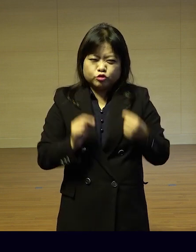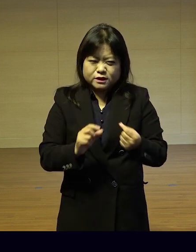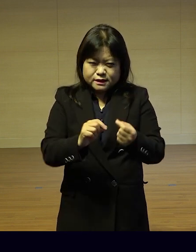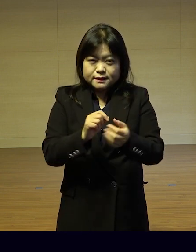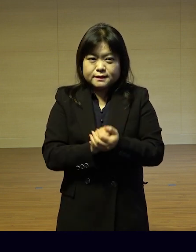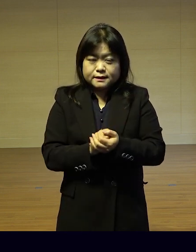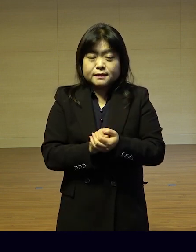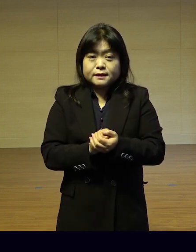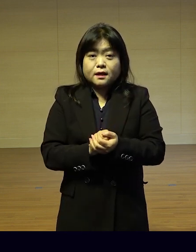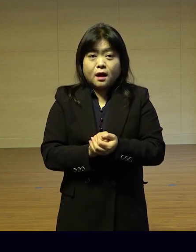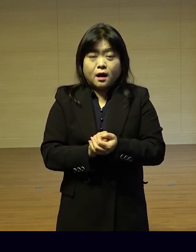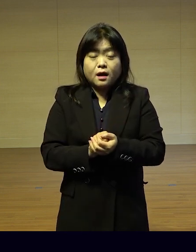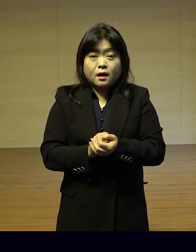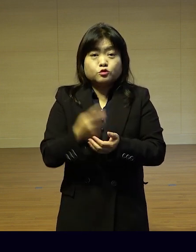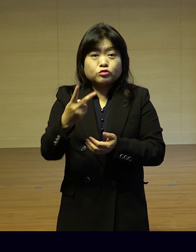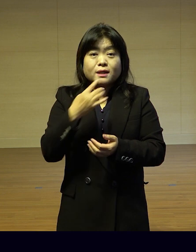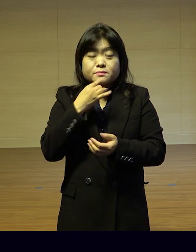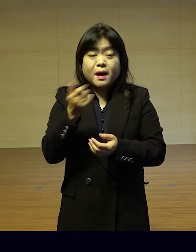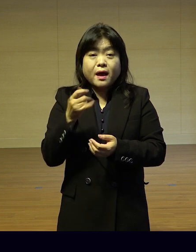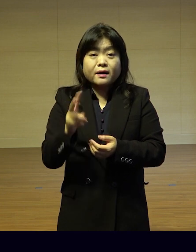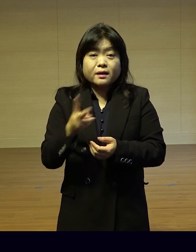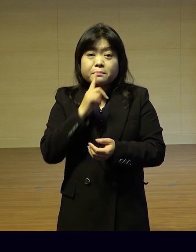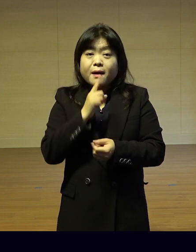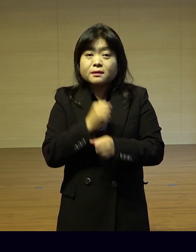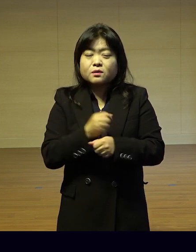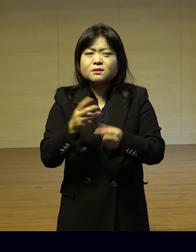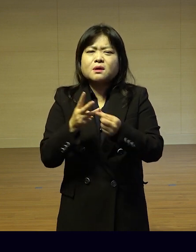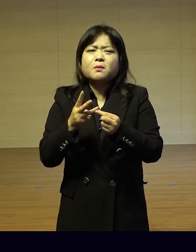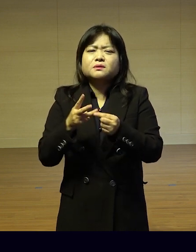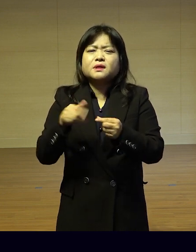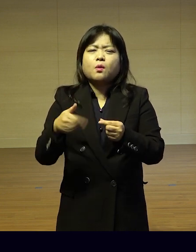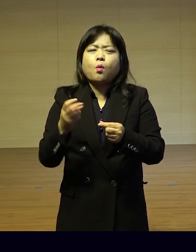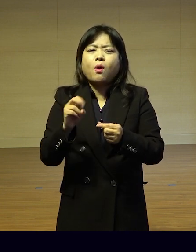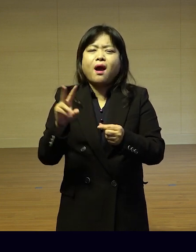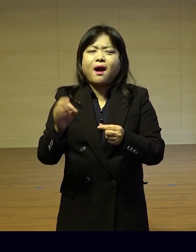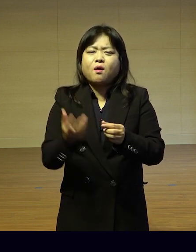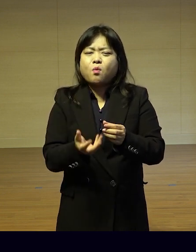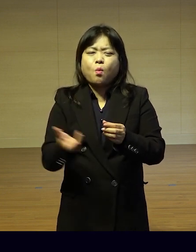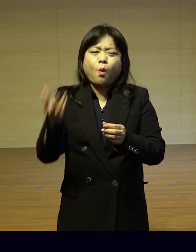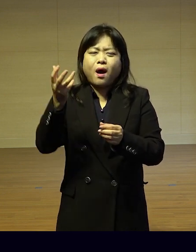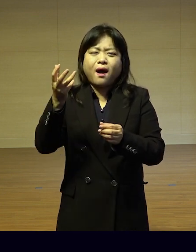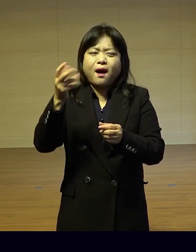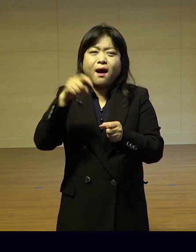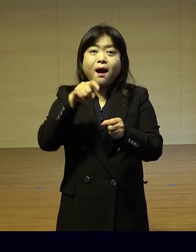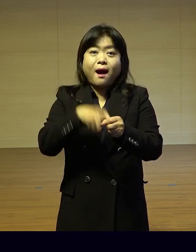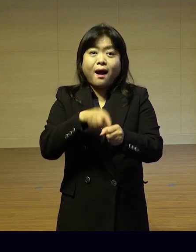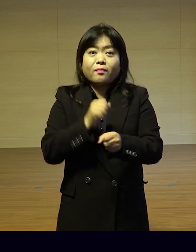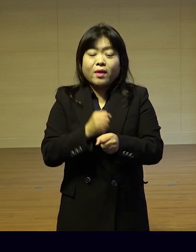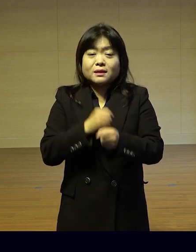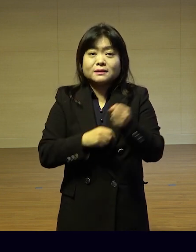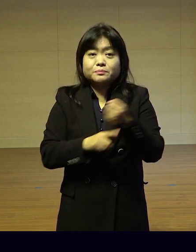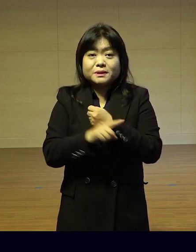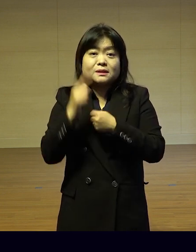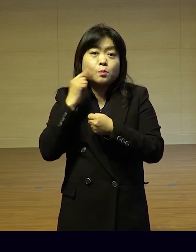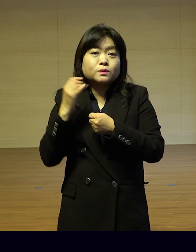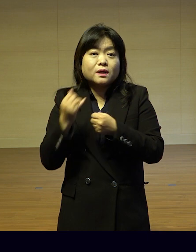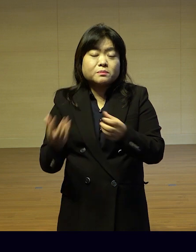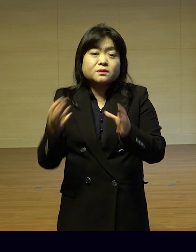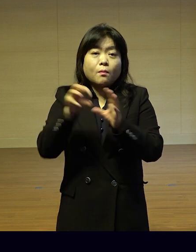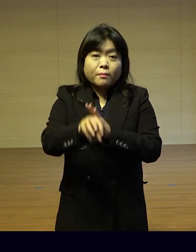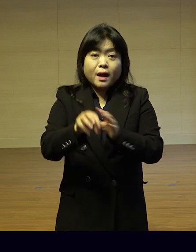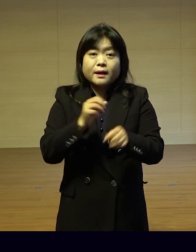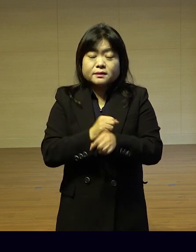이 두 가지만 헤겔이 얘기했습니다. 근데 세 번째 고양한다 라는 의미를 첨가해서